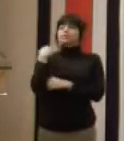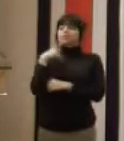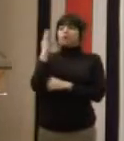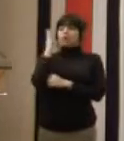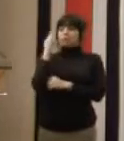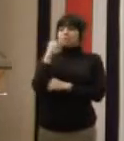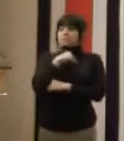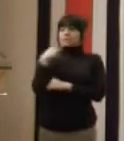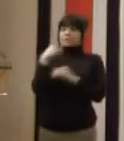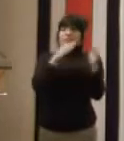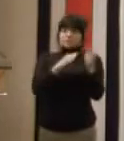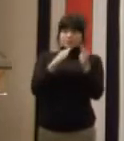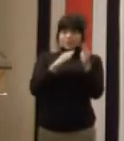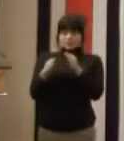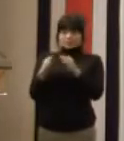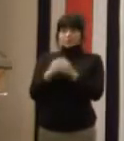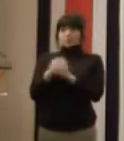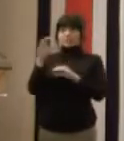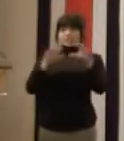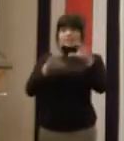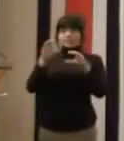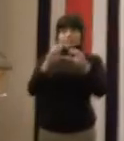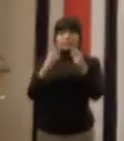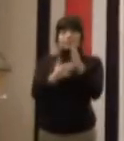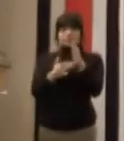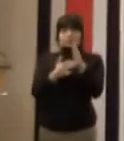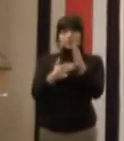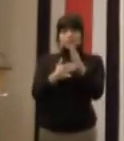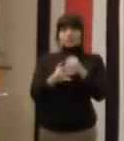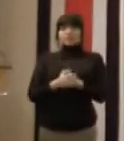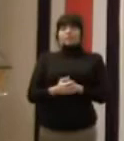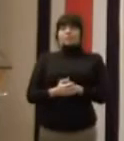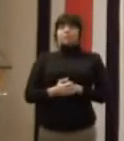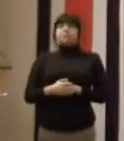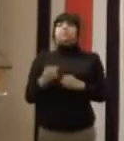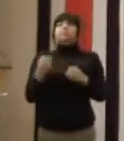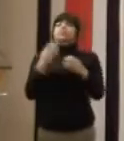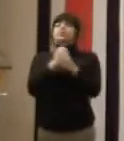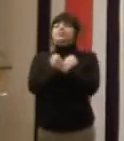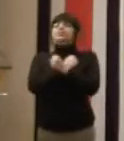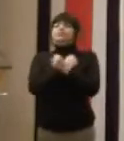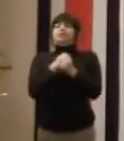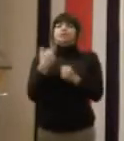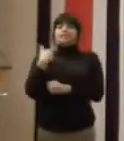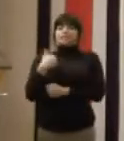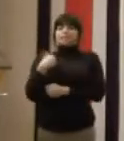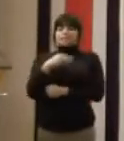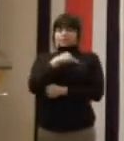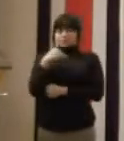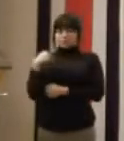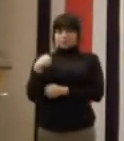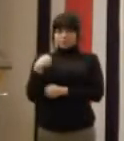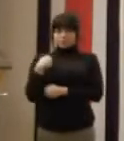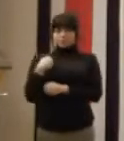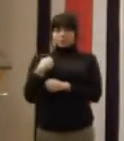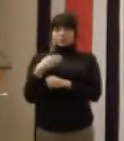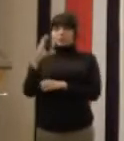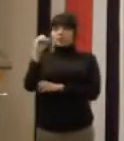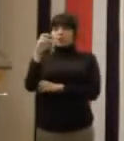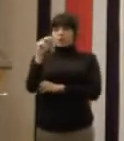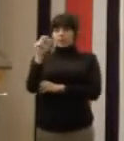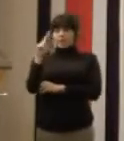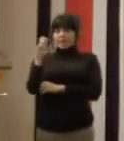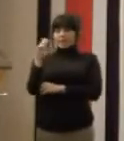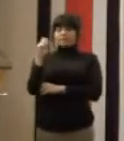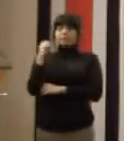ministra de Planificación, de Ciencia y Tecnología, muy estimables señores miembros del CONARE,